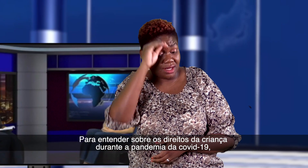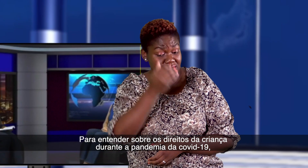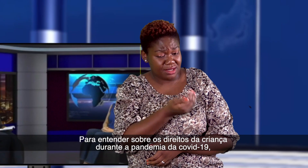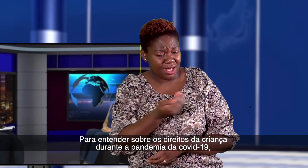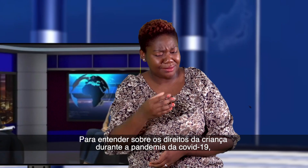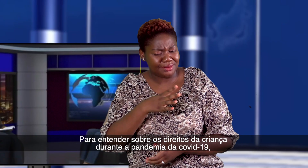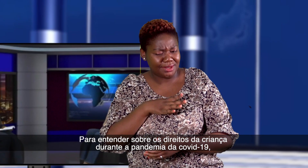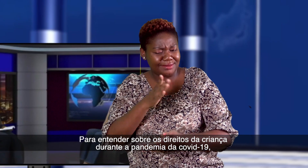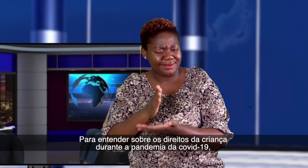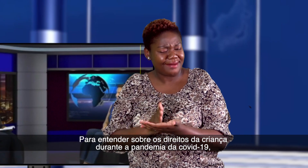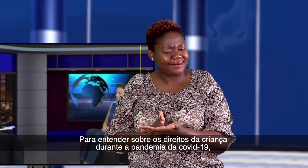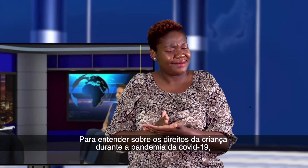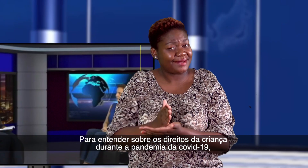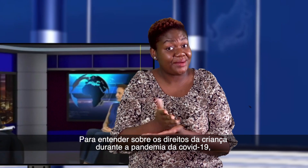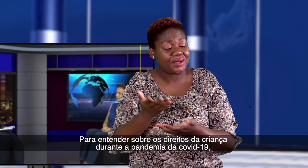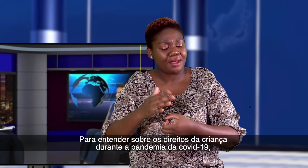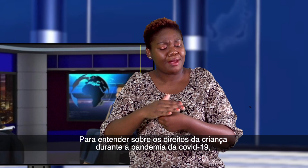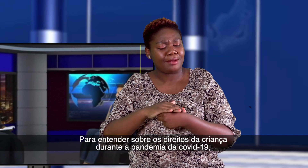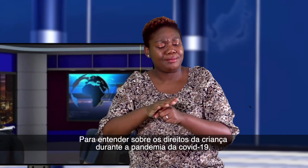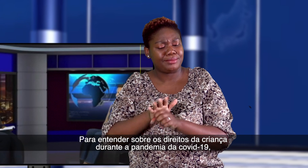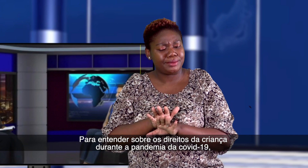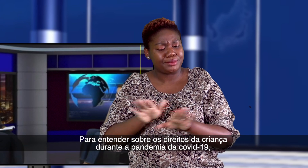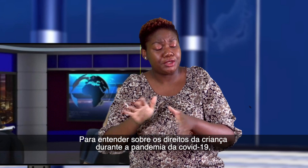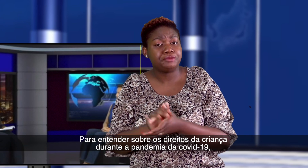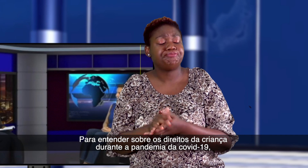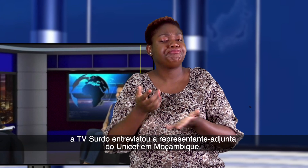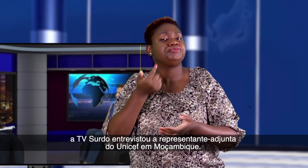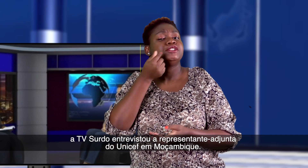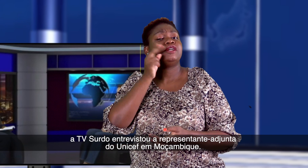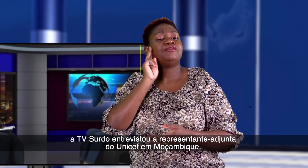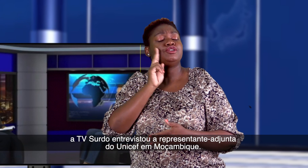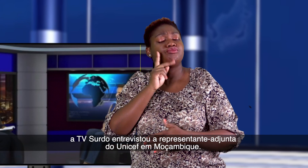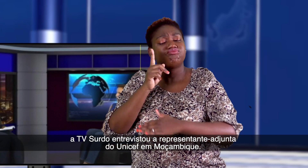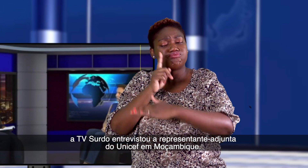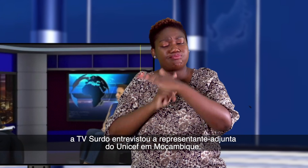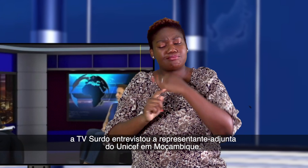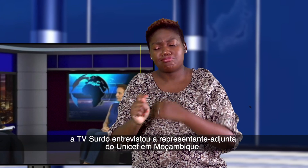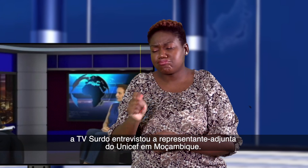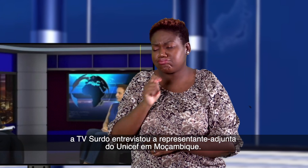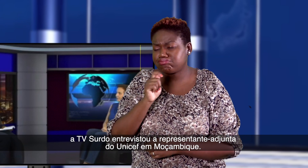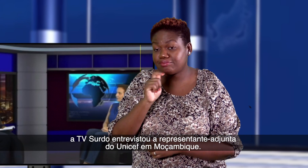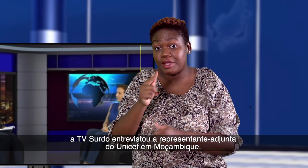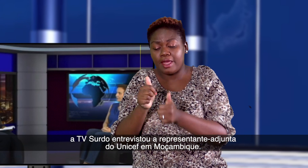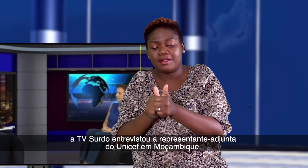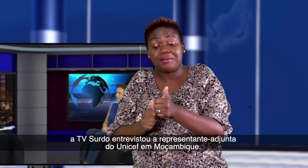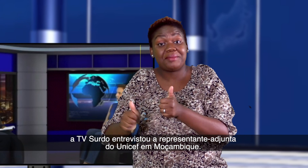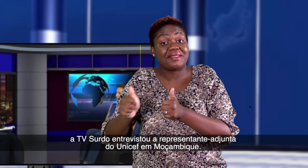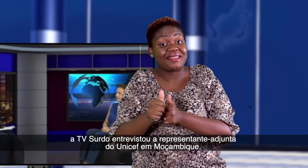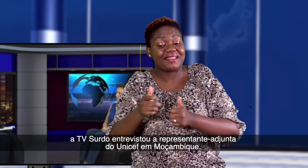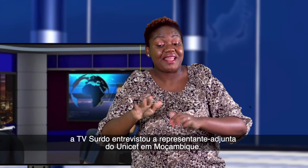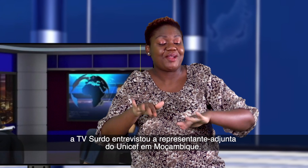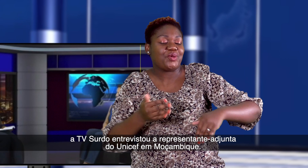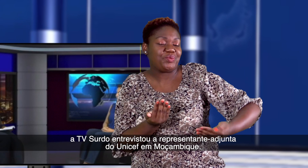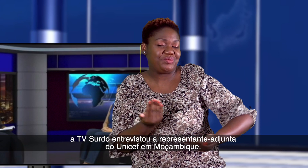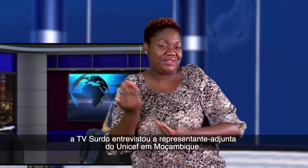sobre os direitos da criança durante a pandemia da Covid-19, a TV Surdo entrevistou a representante adjunta